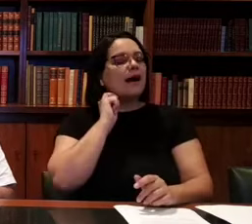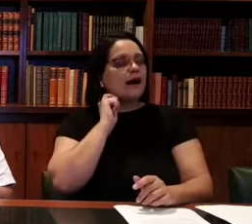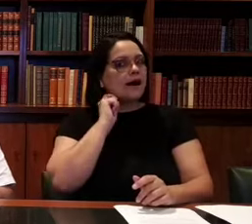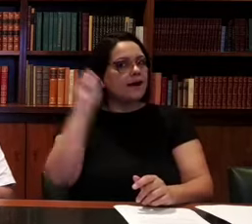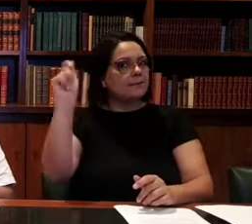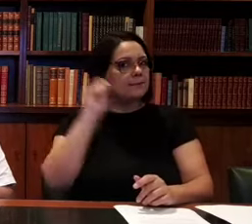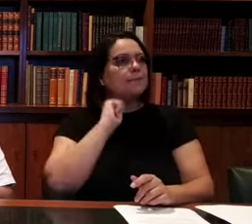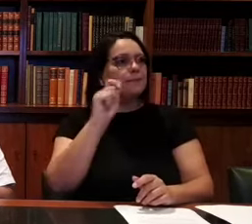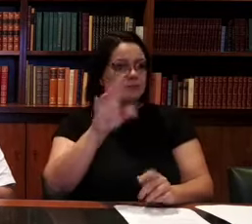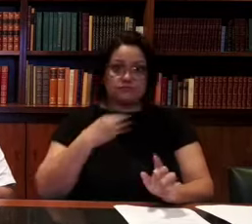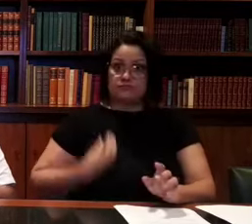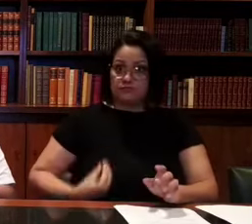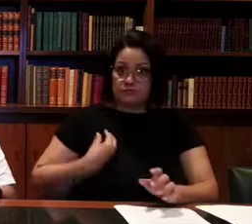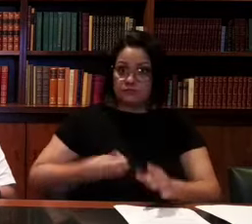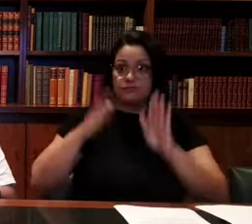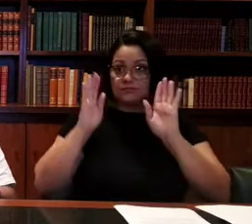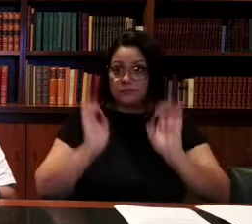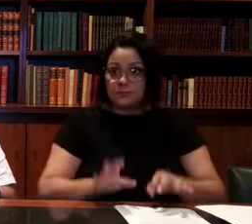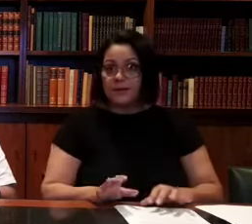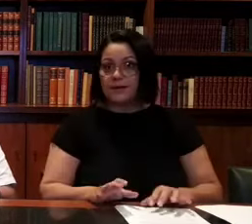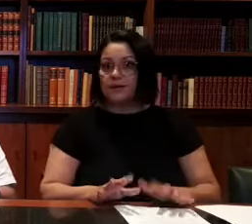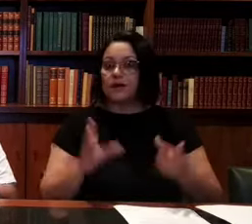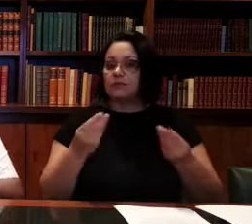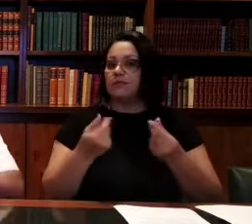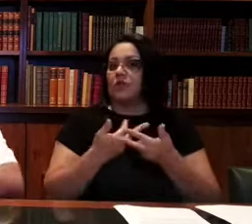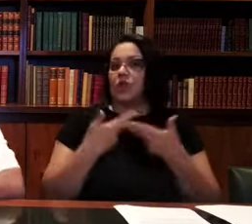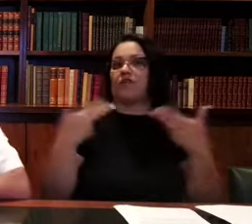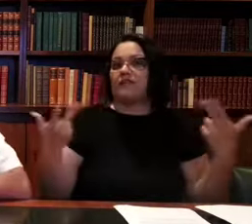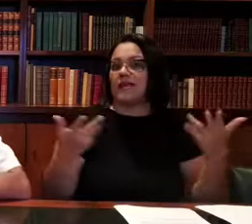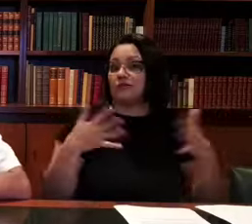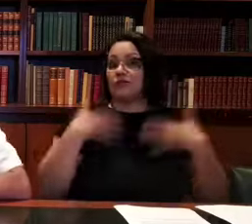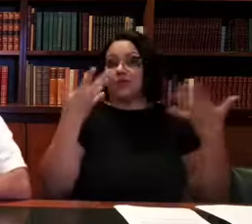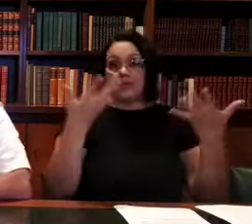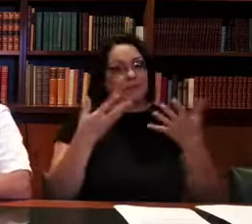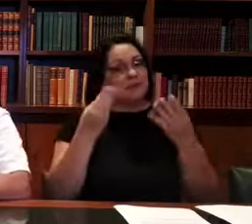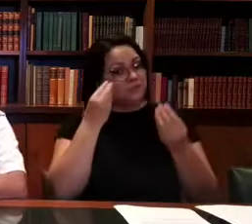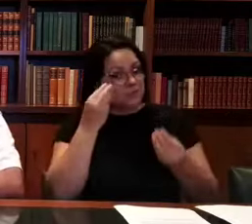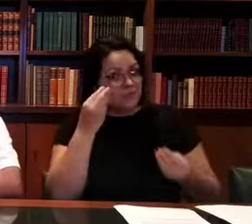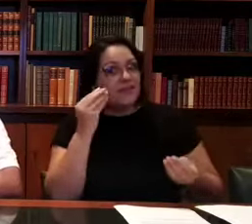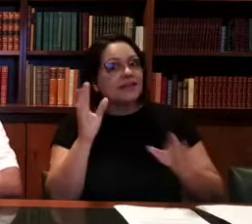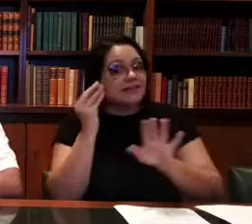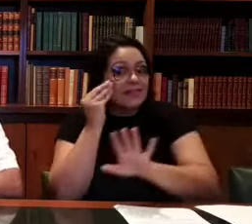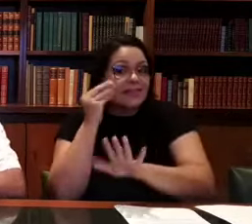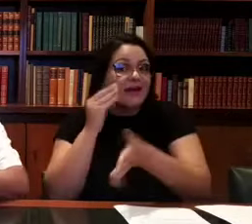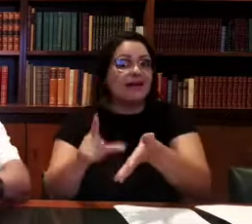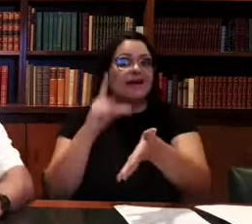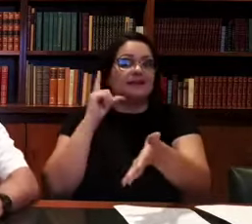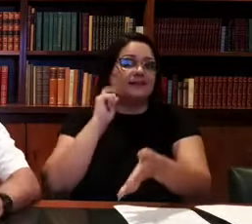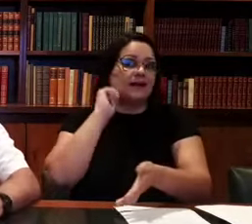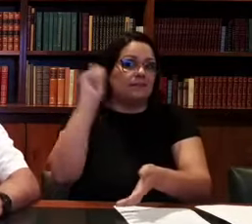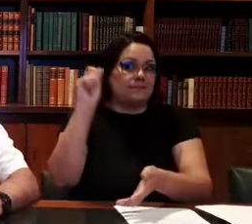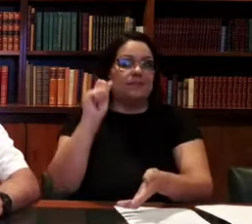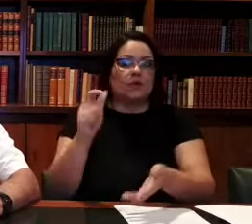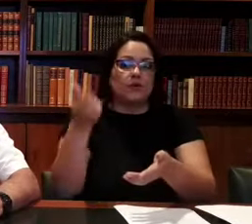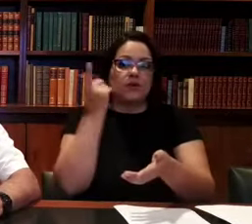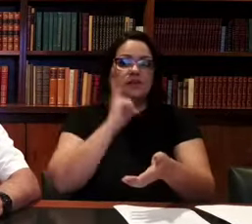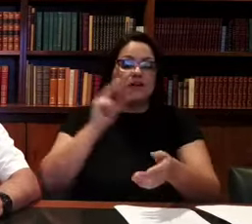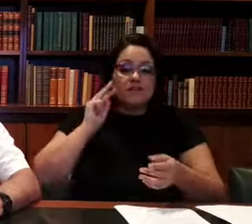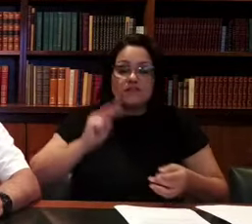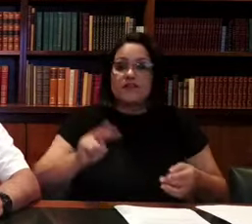operacional funcionando agora tem uma surpresa aí eu achei que antes disso a gente já vem já já